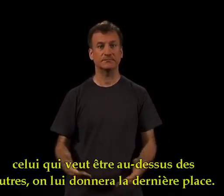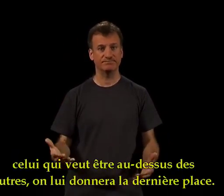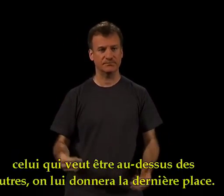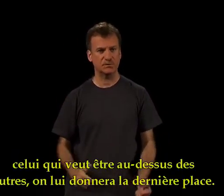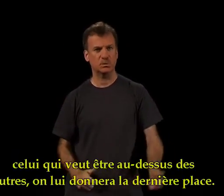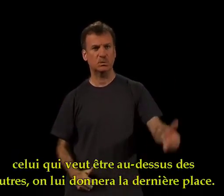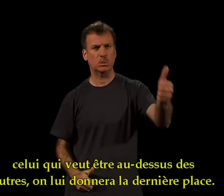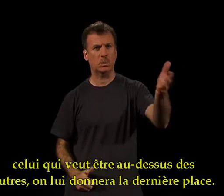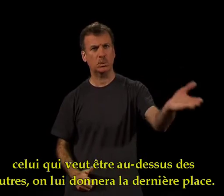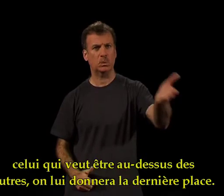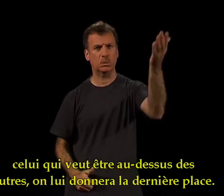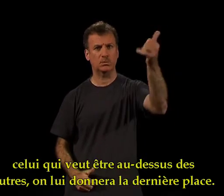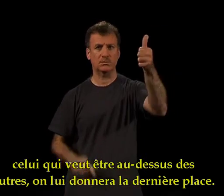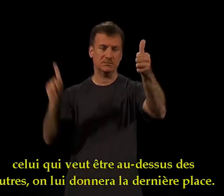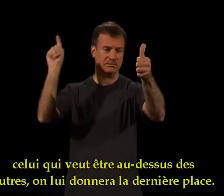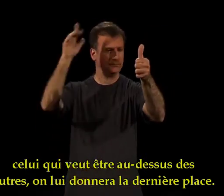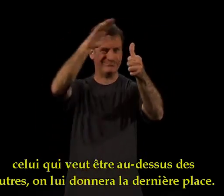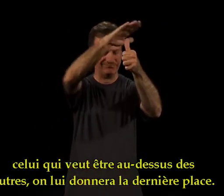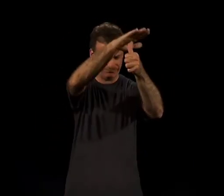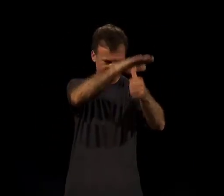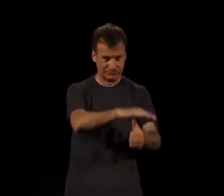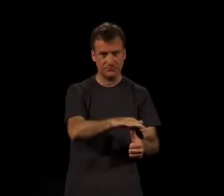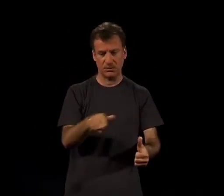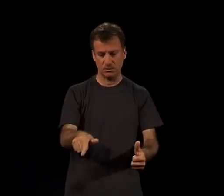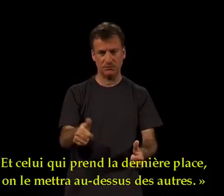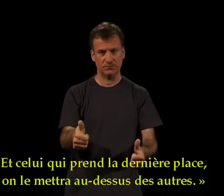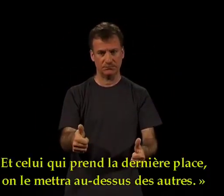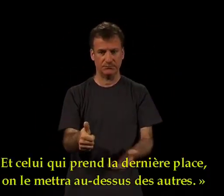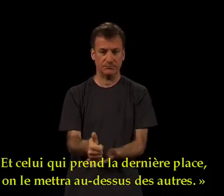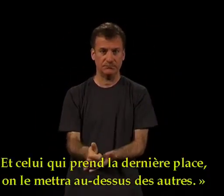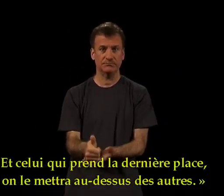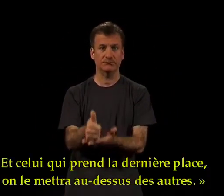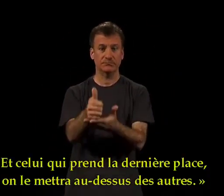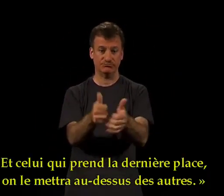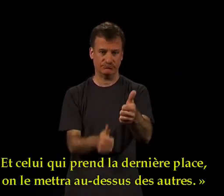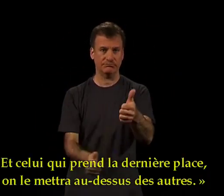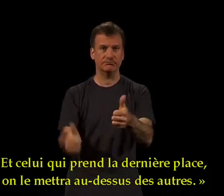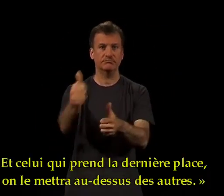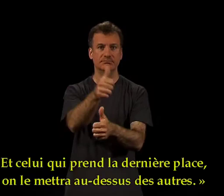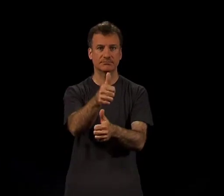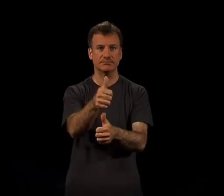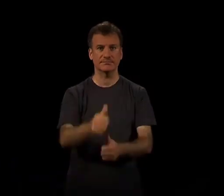En effet, celui qui veut être au-dessus des autres, on lui donnera la dernière place. Et celui qui prend la dernière place, on le mettra au-dessus des autres.